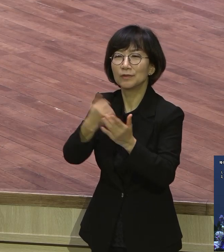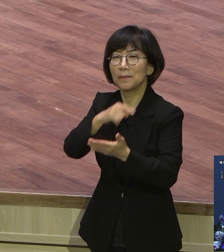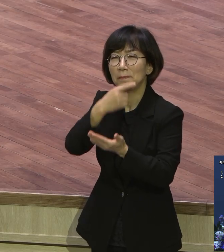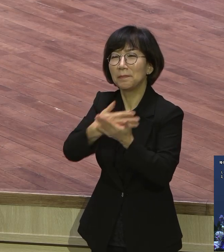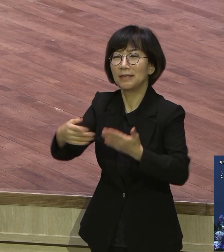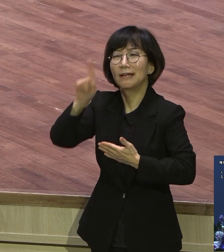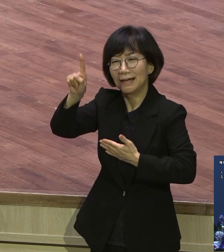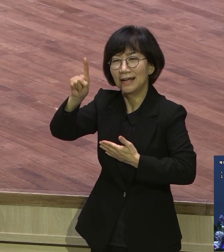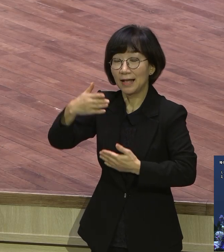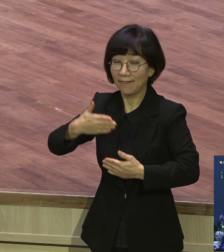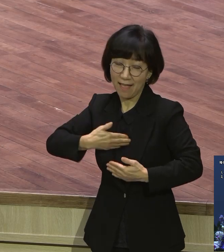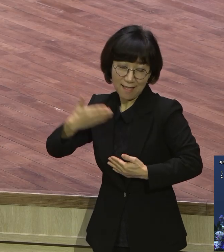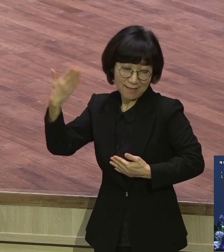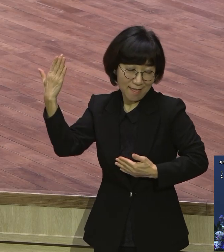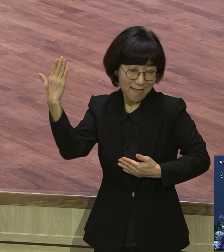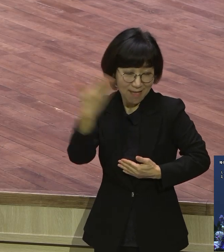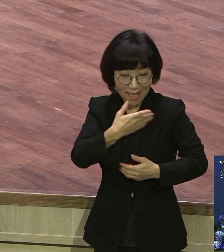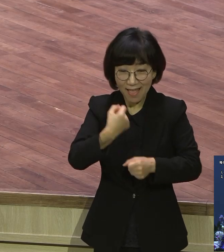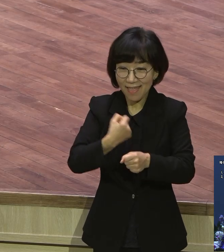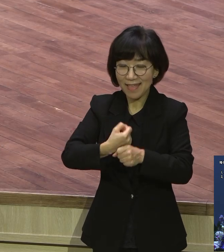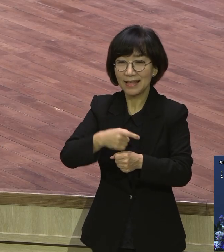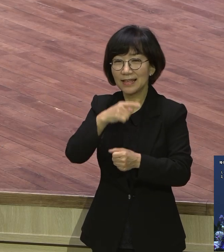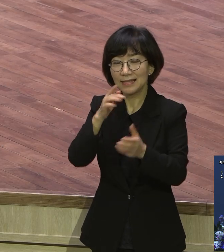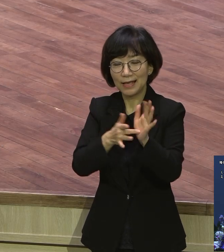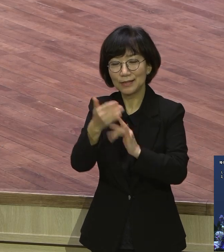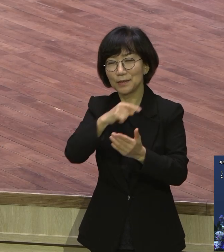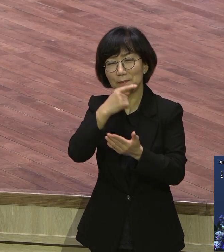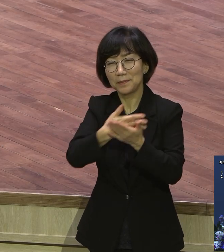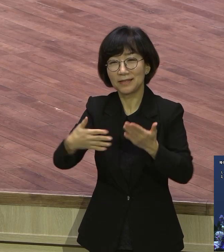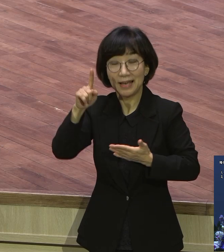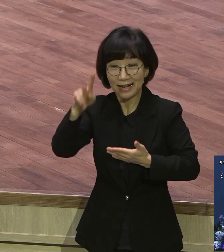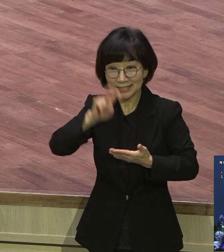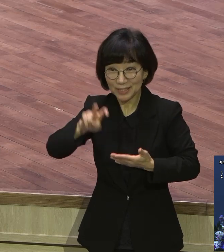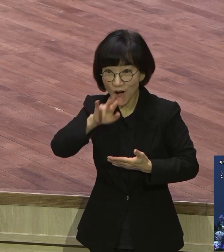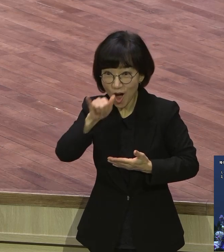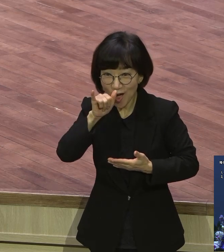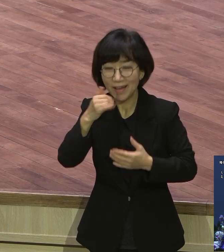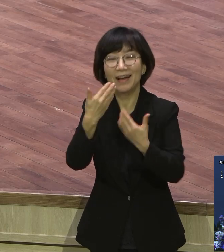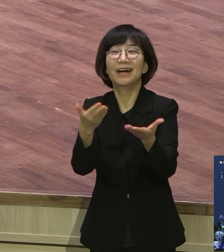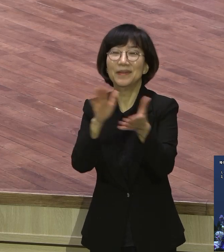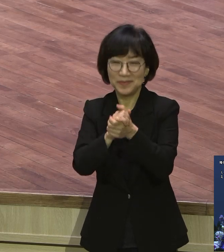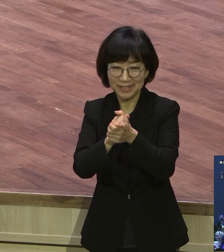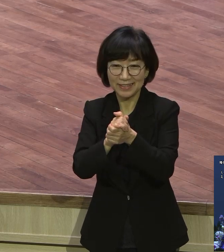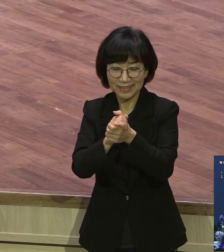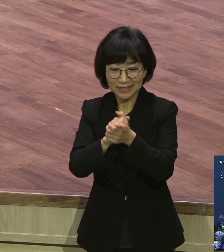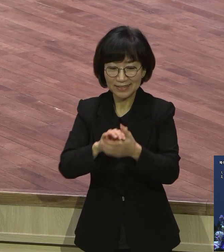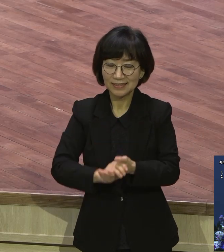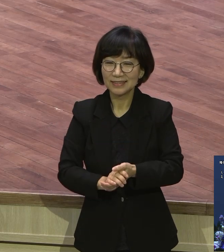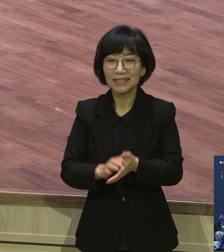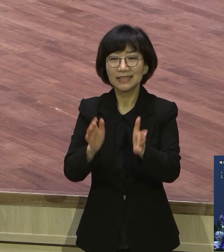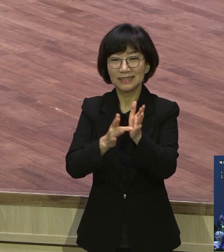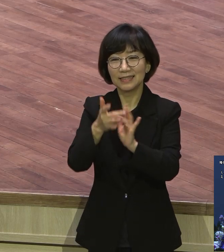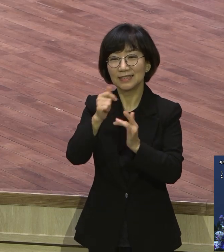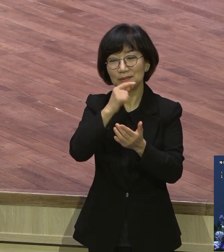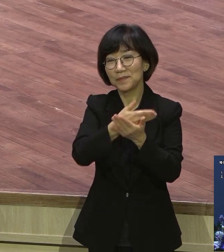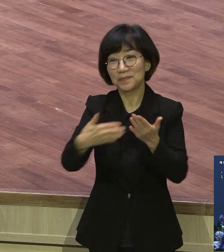정체하기도 예수의 피밖에 없네 아멘 예수의 피밖에 없어요